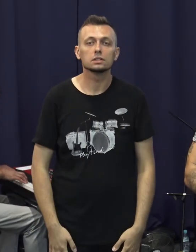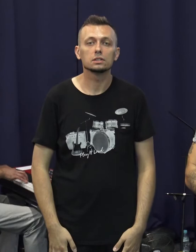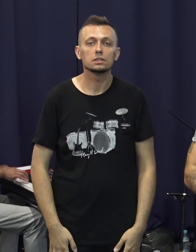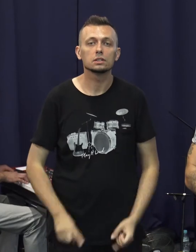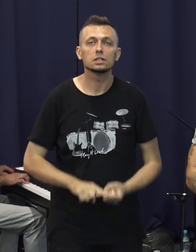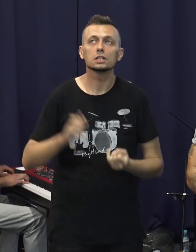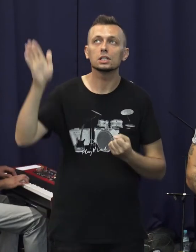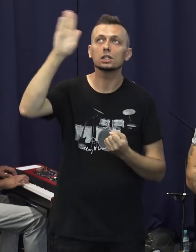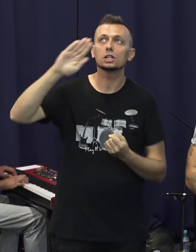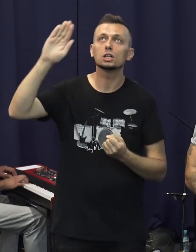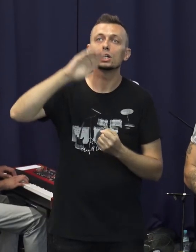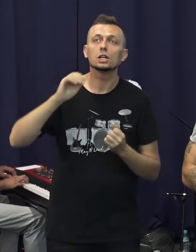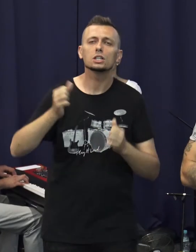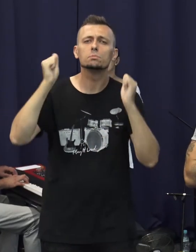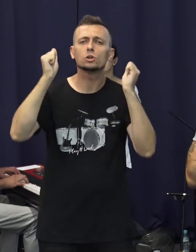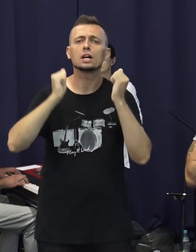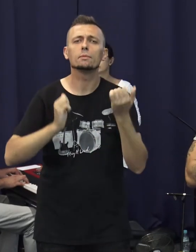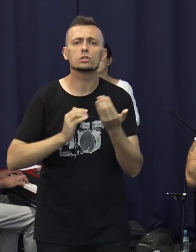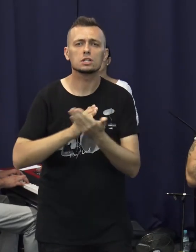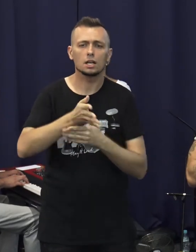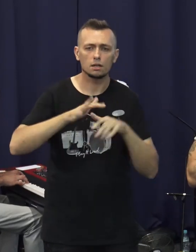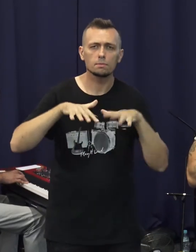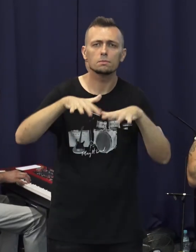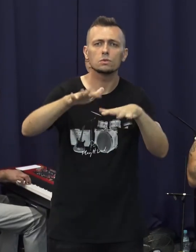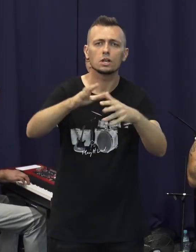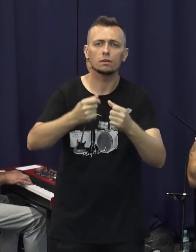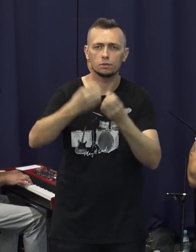i Boża moc przepłynie przez ciebie.